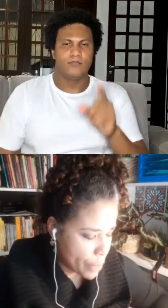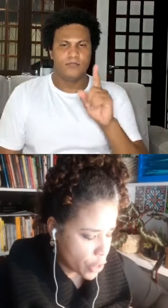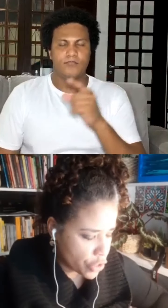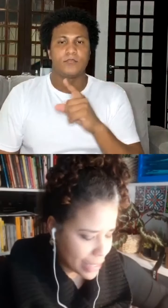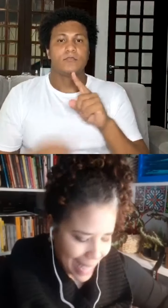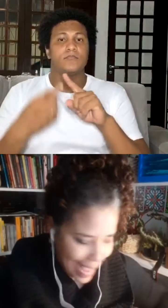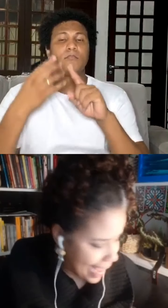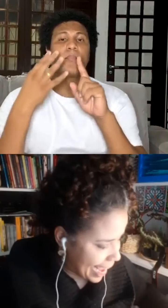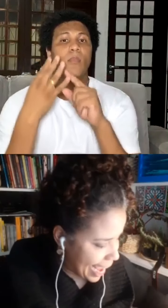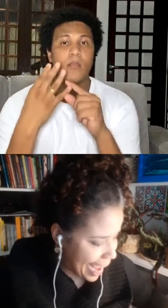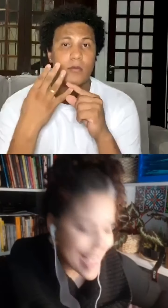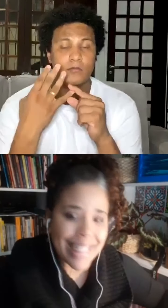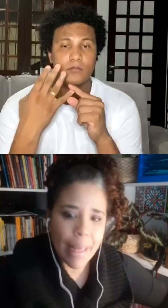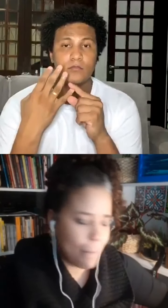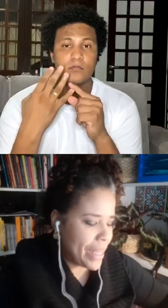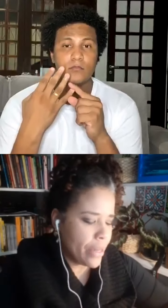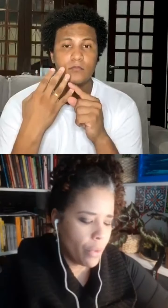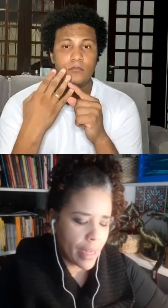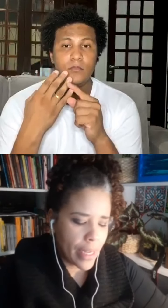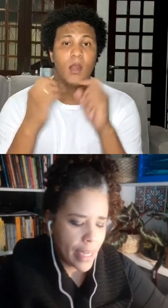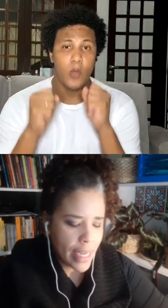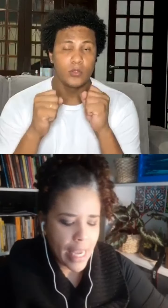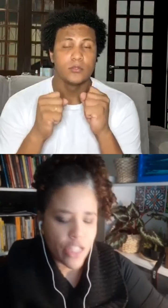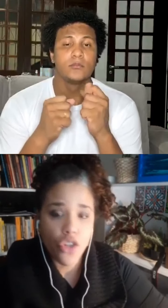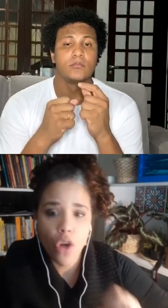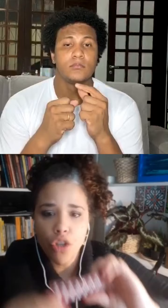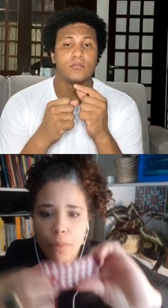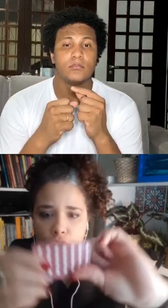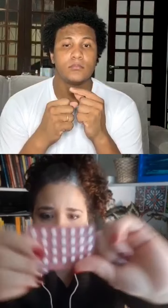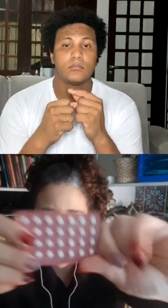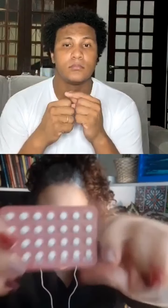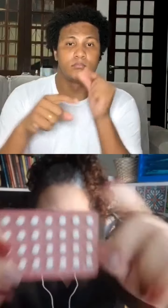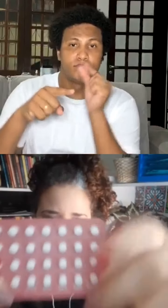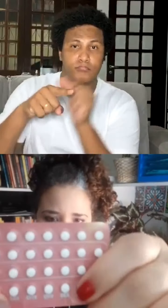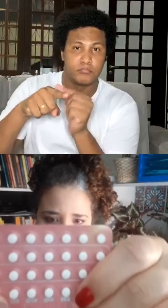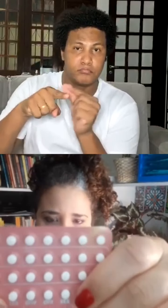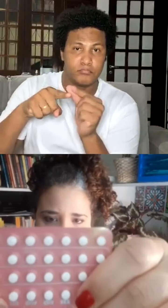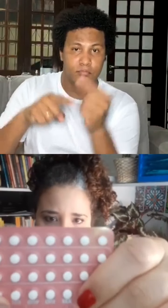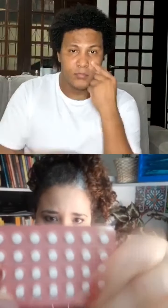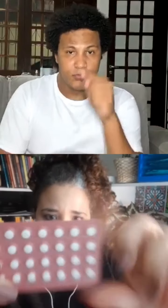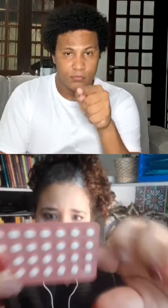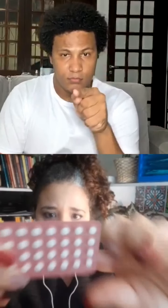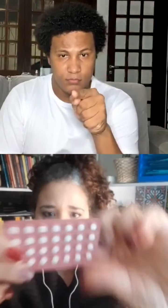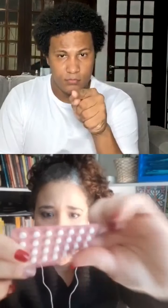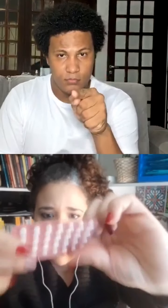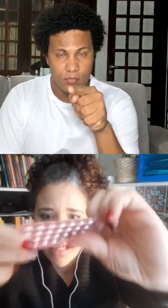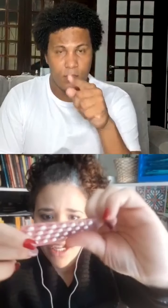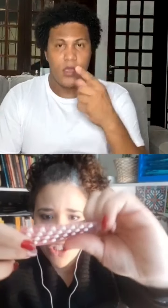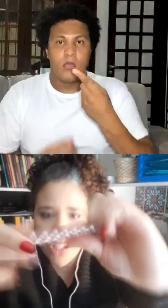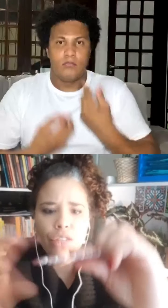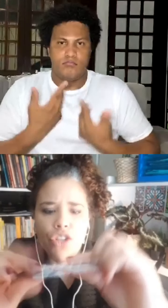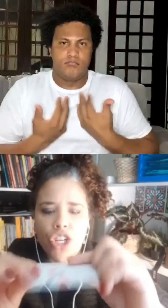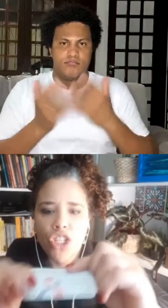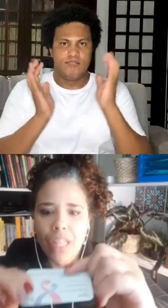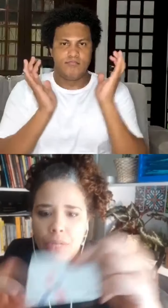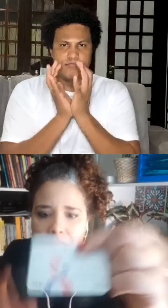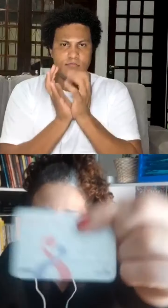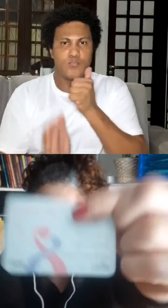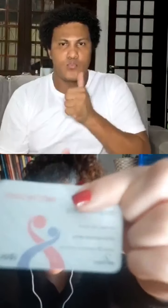pode usar essa pílula, que é só de progesterona, de